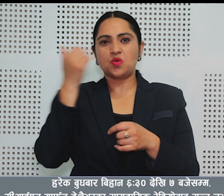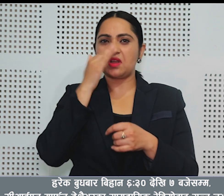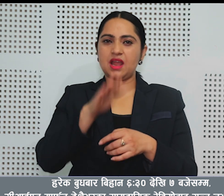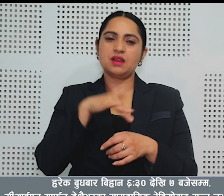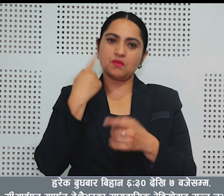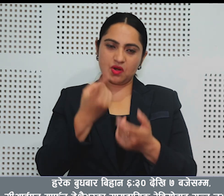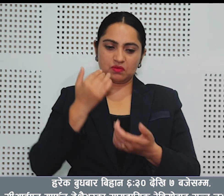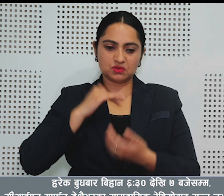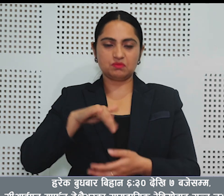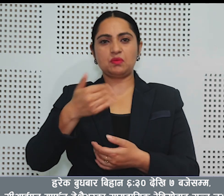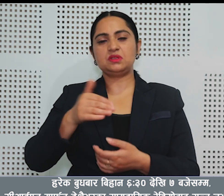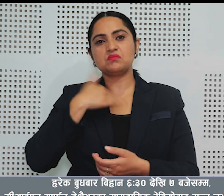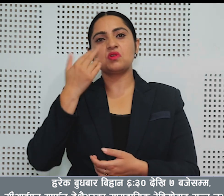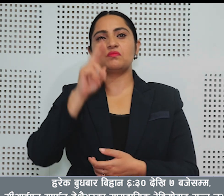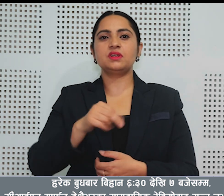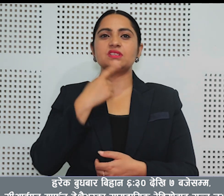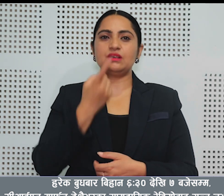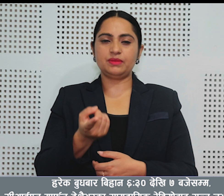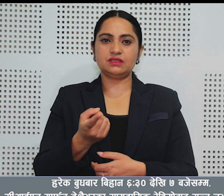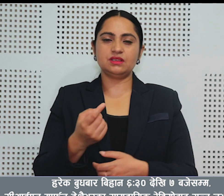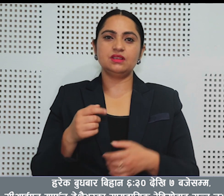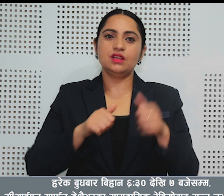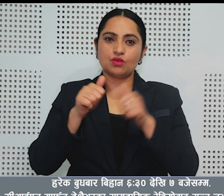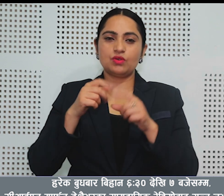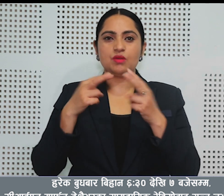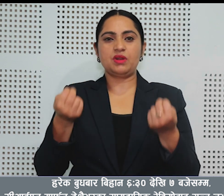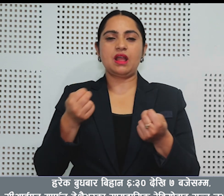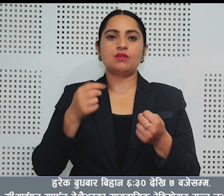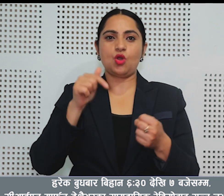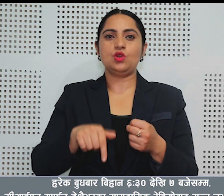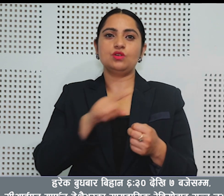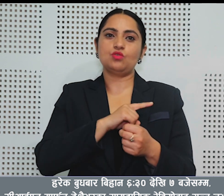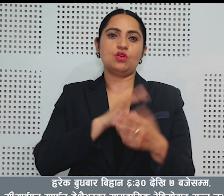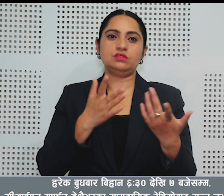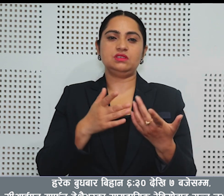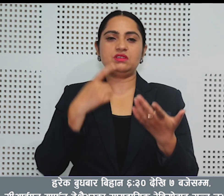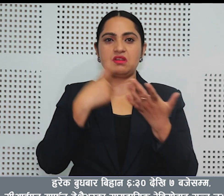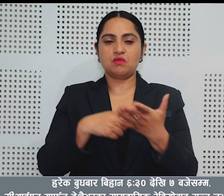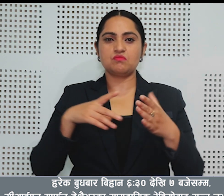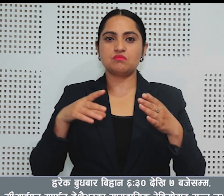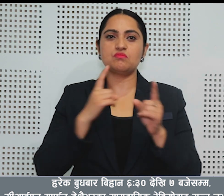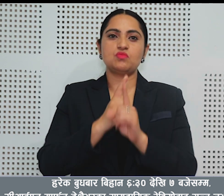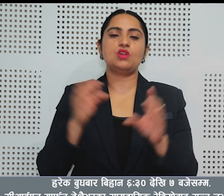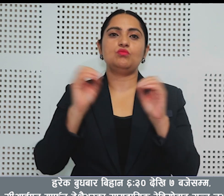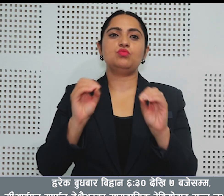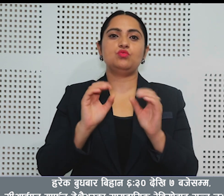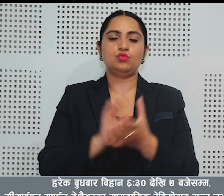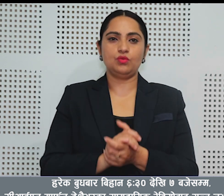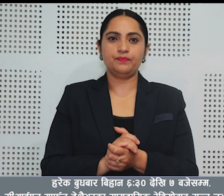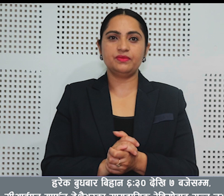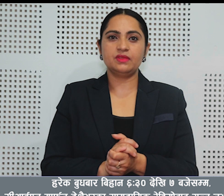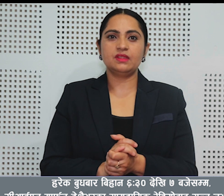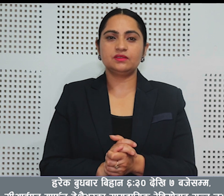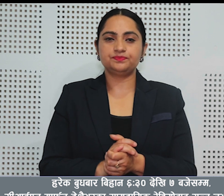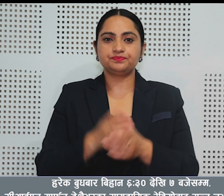मर्नै पर्छ, जन्मेपछि मर्ने हो भने जस्तो गरेर त्यसलाई कुनै प्रकारको त्यसको लागि धेरै तर यहाँ चाहिँ त्यो मापदण्ड आफ्नो देखिनु मैले। खोप लगाउने बित्तिकै कोरोना